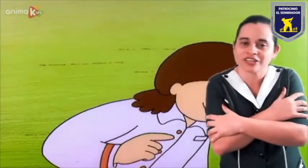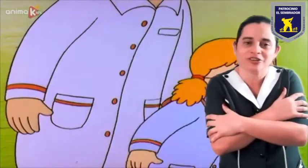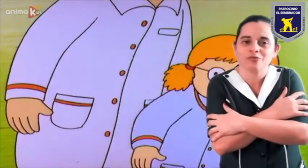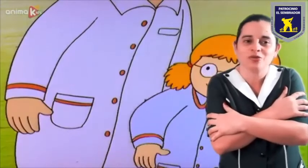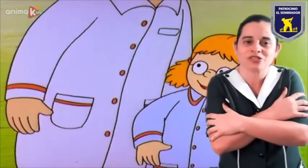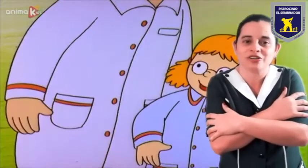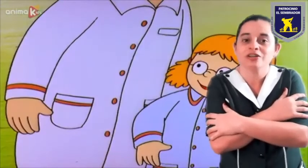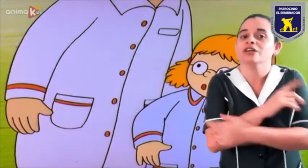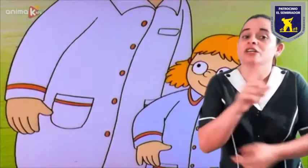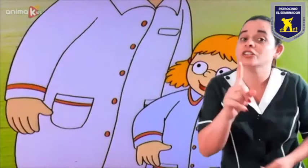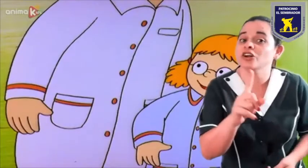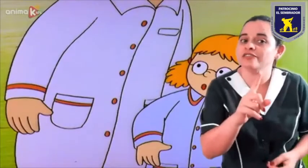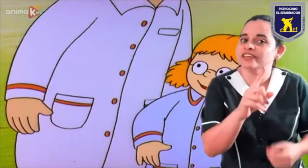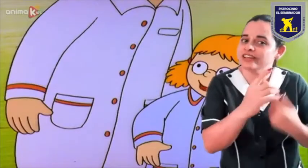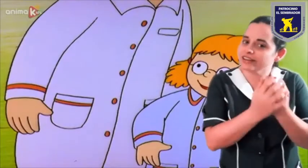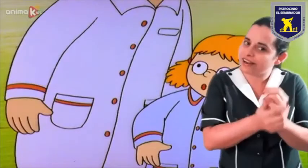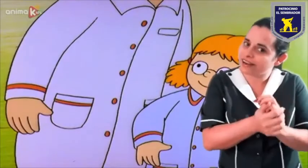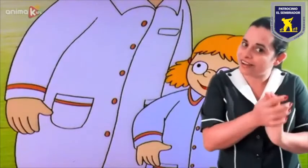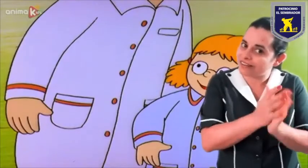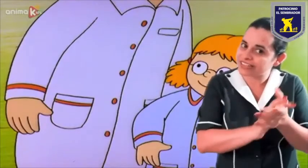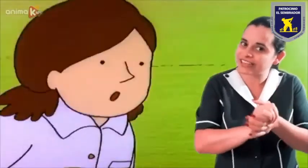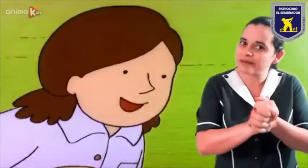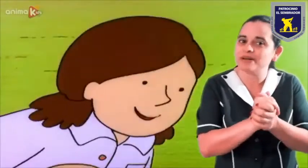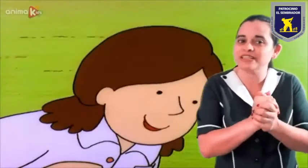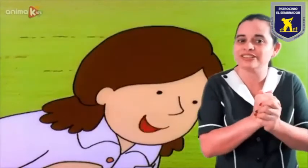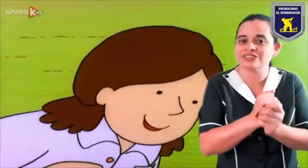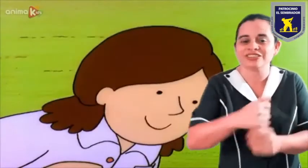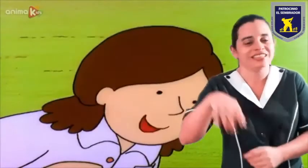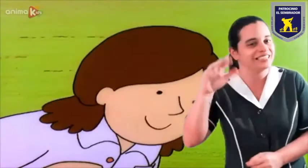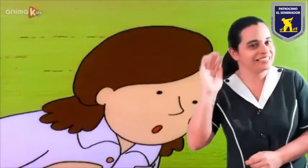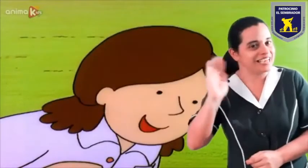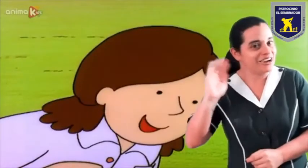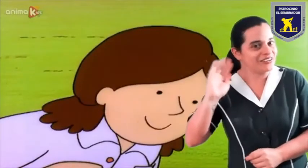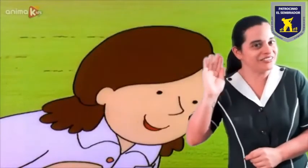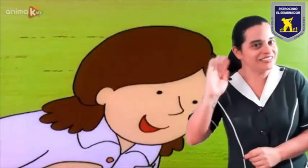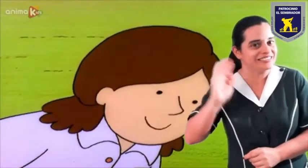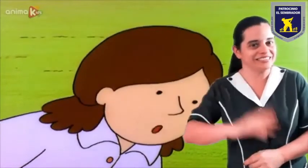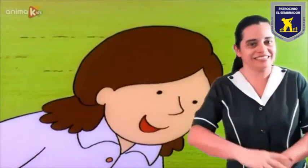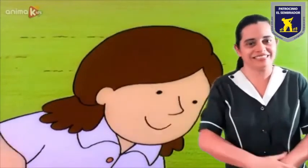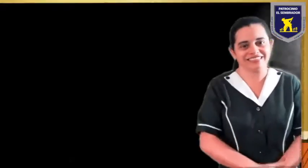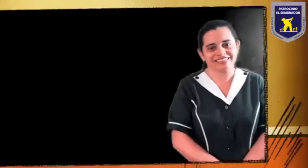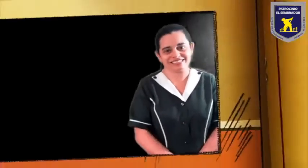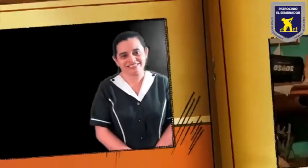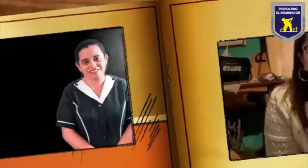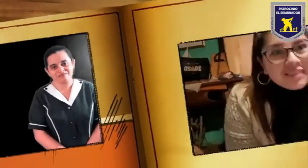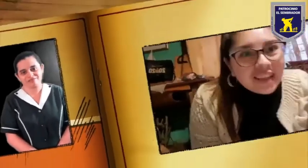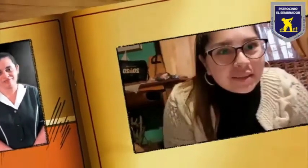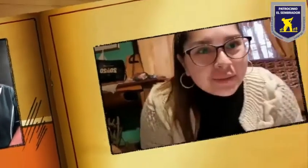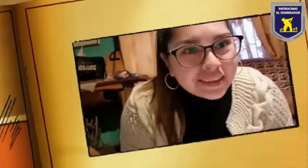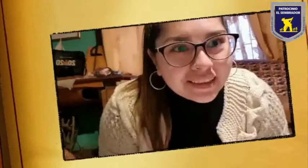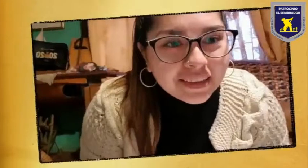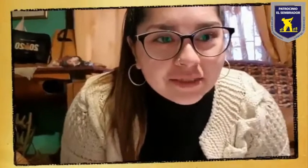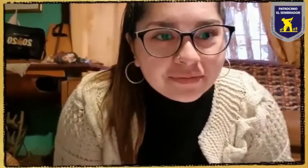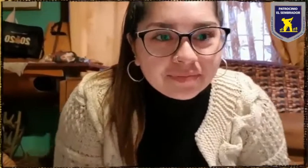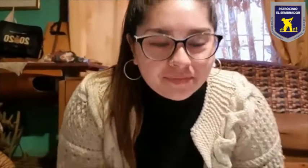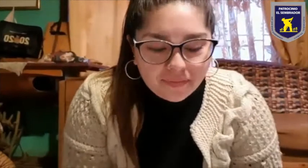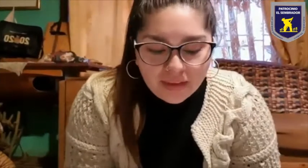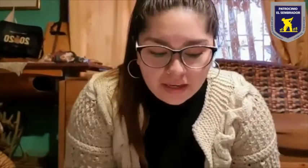abrazo, los quiero mucho. Y no olviden lavarse las manitos. ¡Chao! Hola, ¿cómo